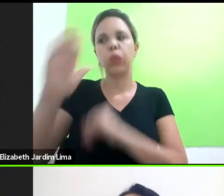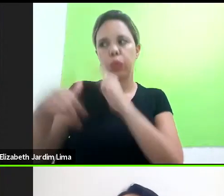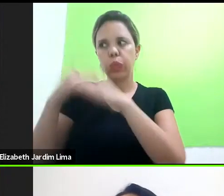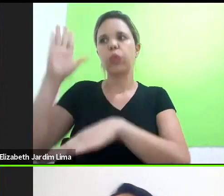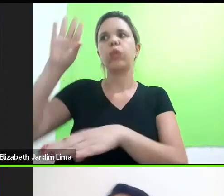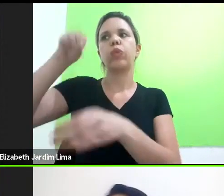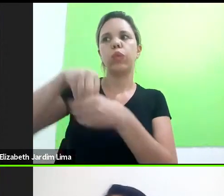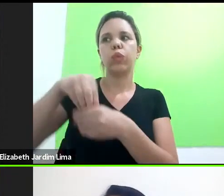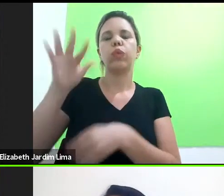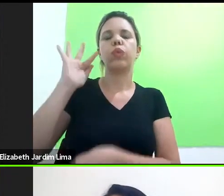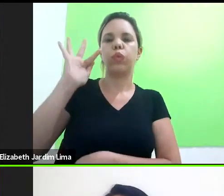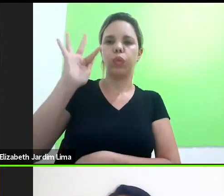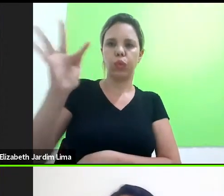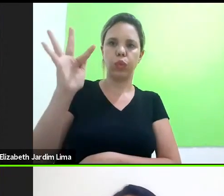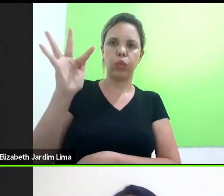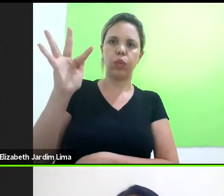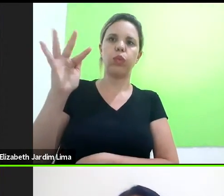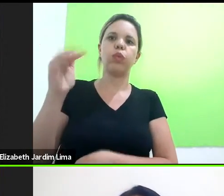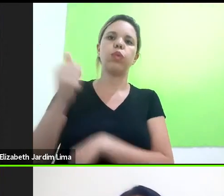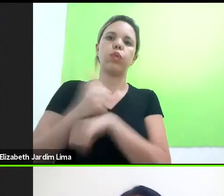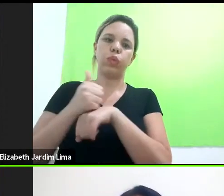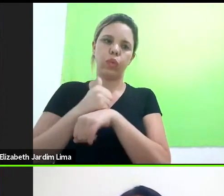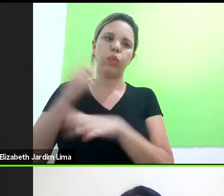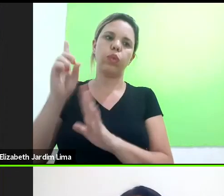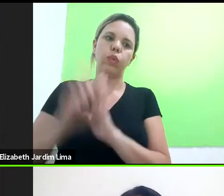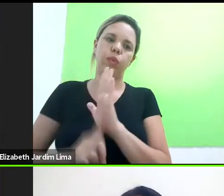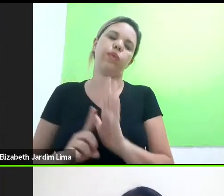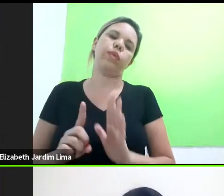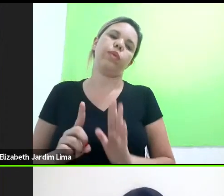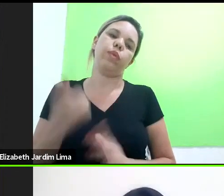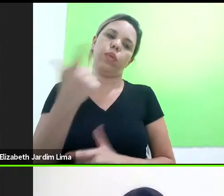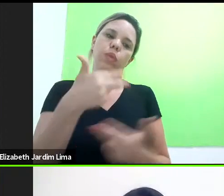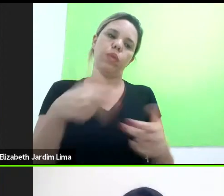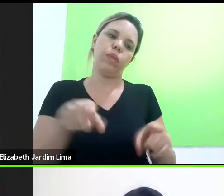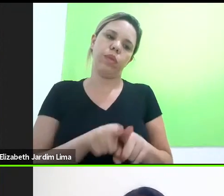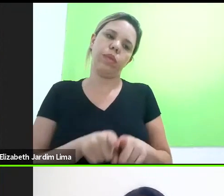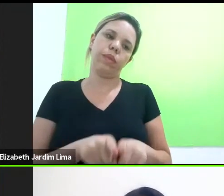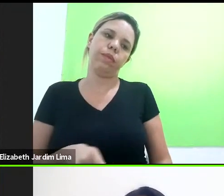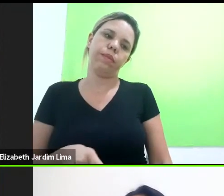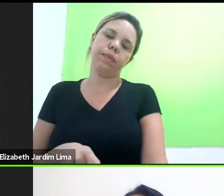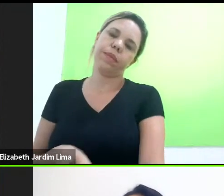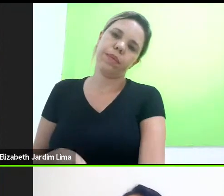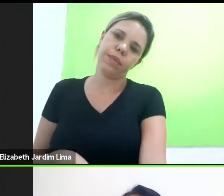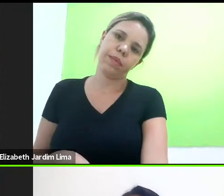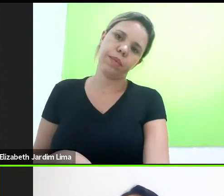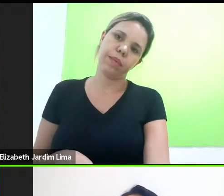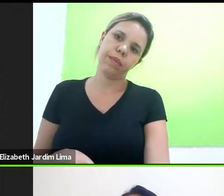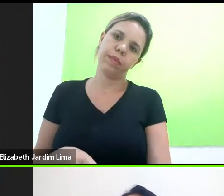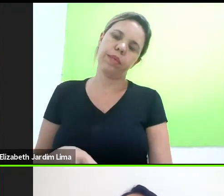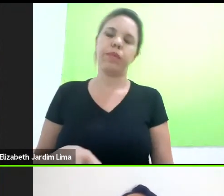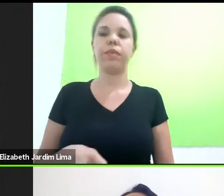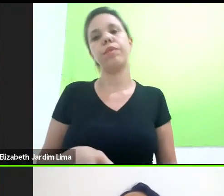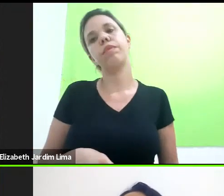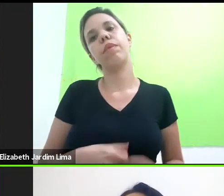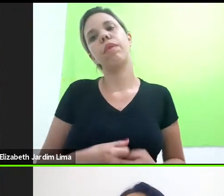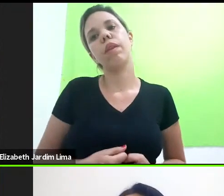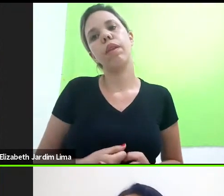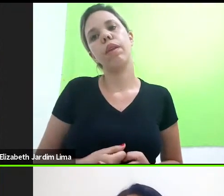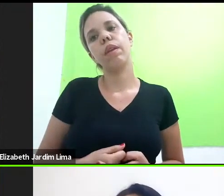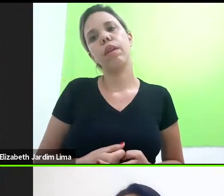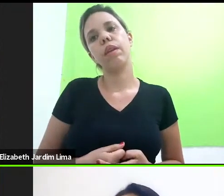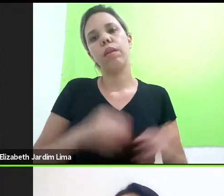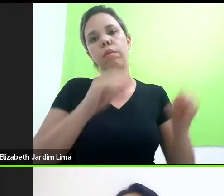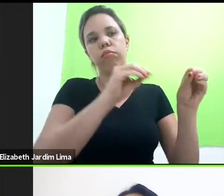esses futuros operadores do direito, né? Outra coisa também é sair, né, transpor os